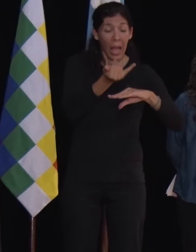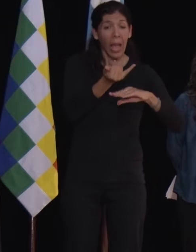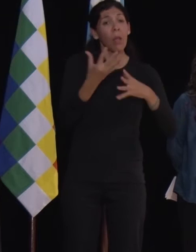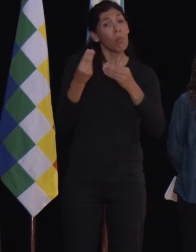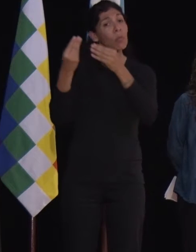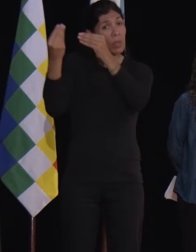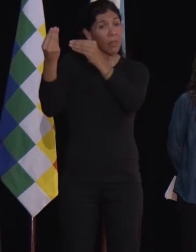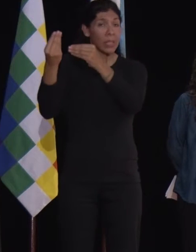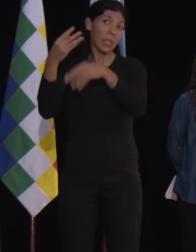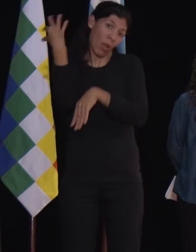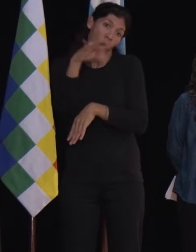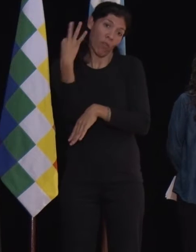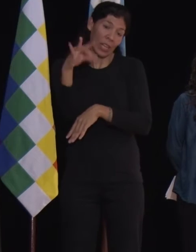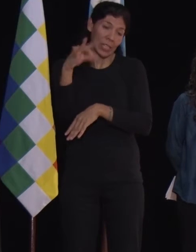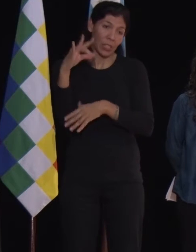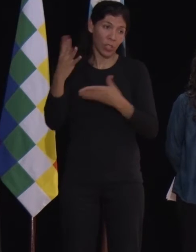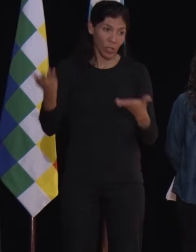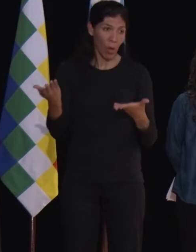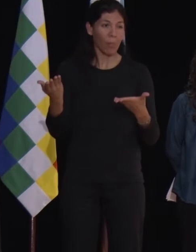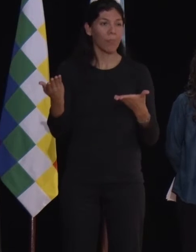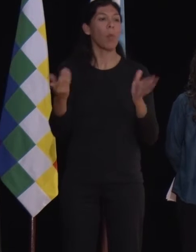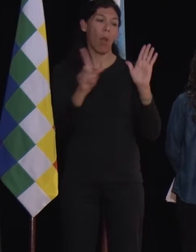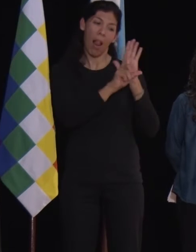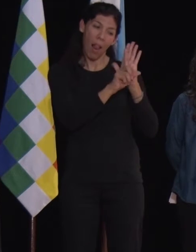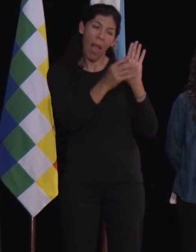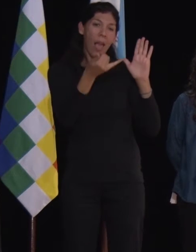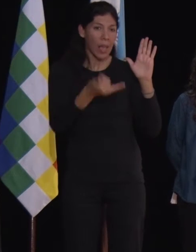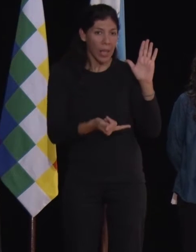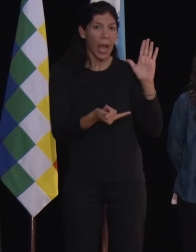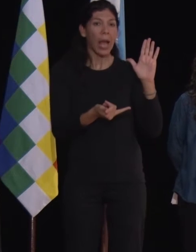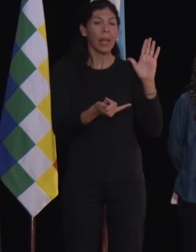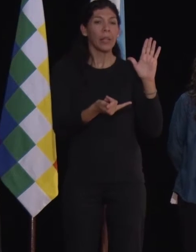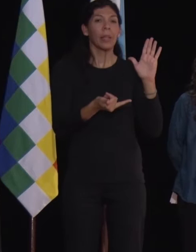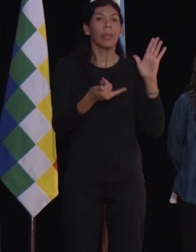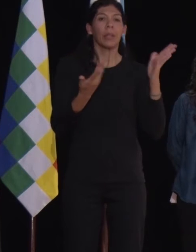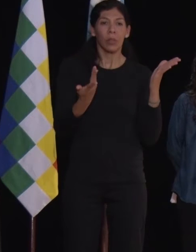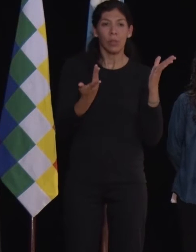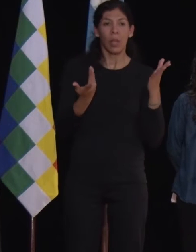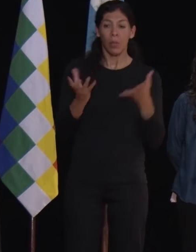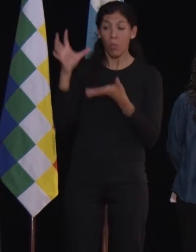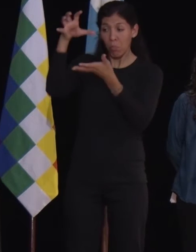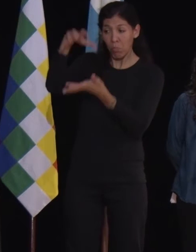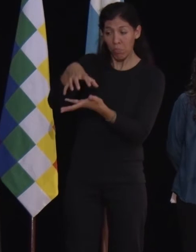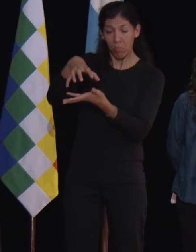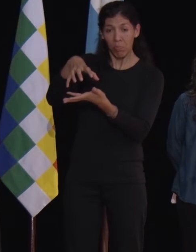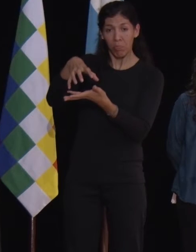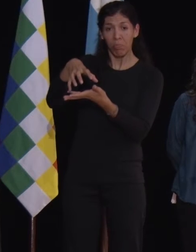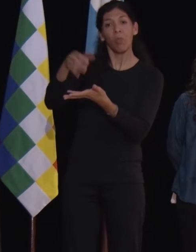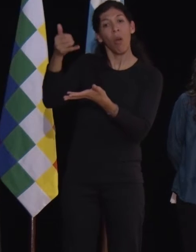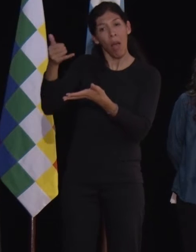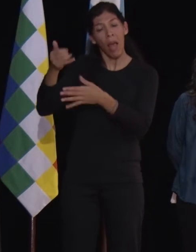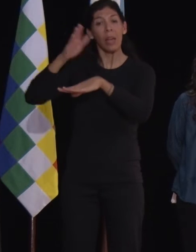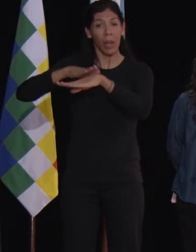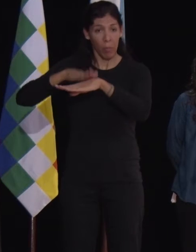lo hacen por una cuestión de obligación porque saben de la existencia de la ley de medios saben que hay otro organismo que es el encargado